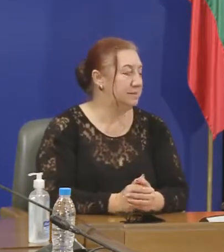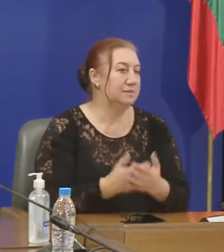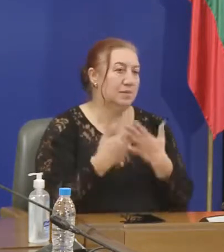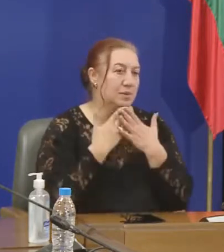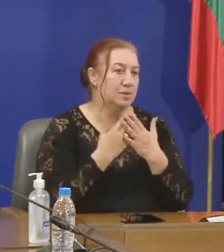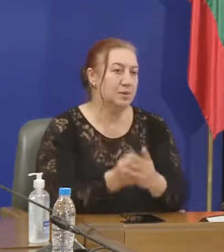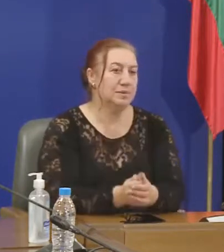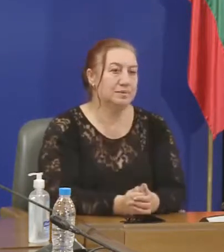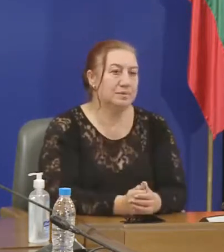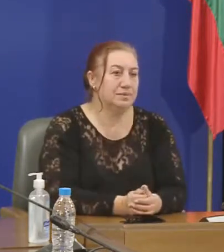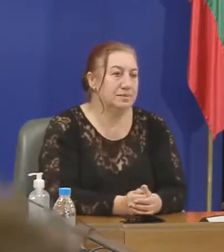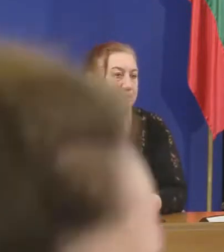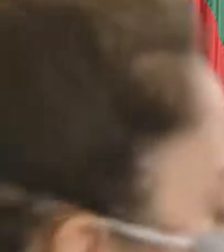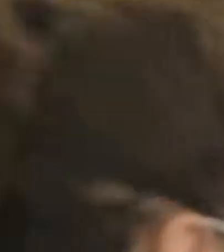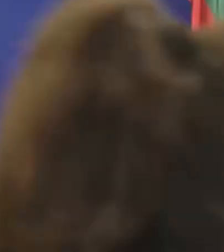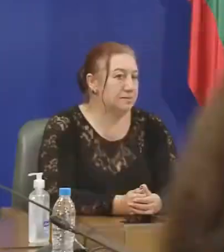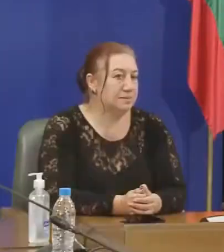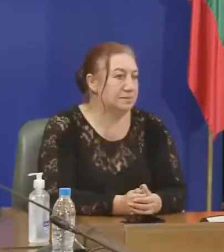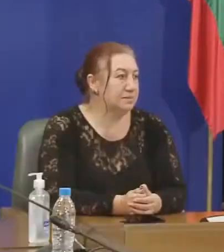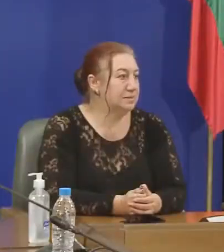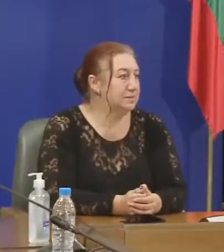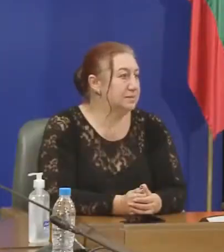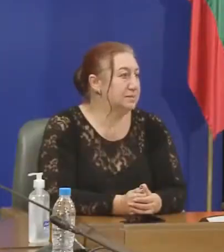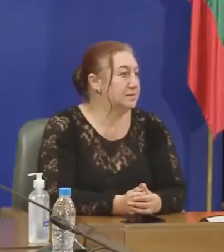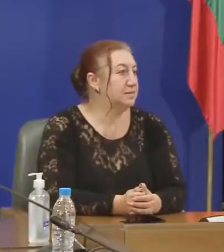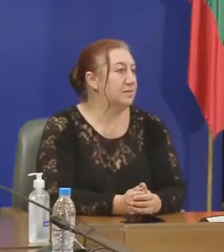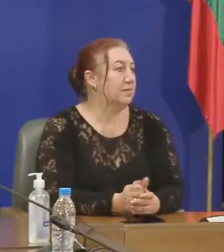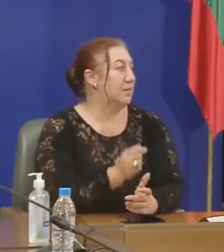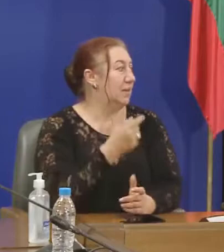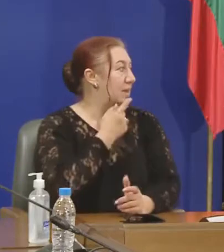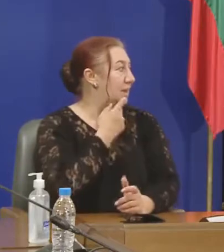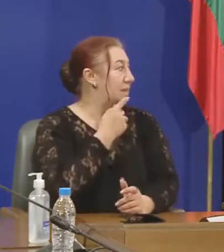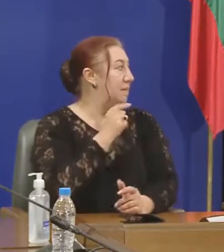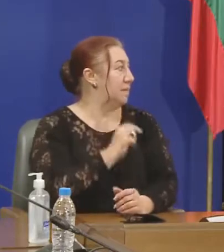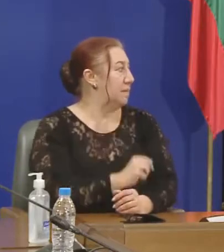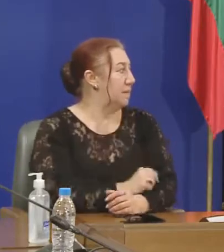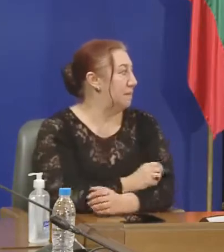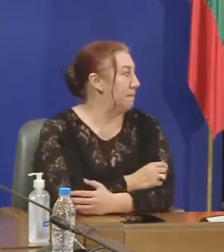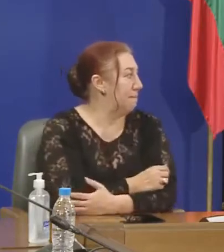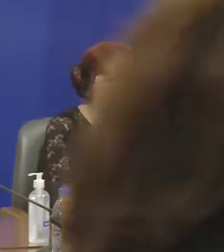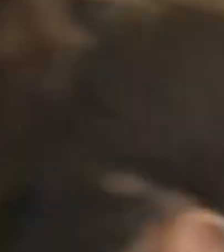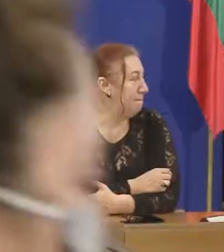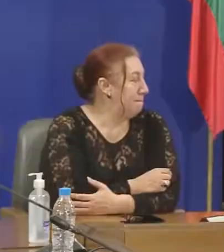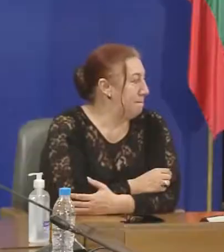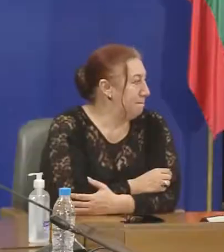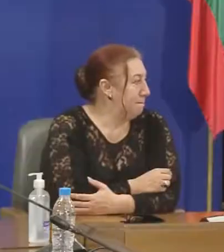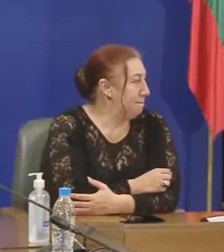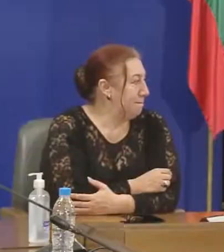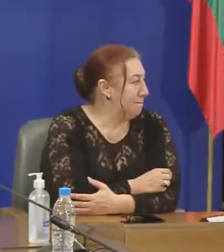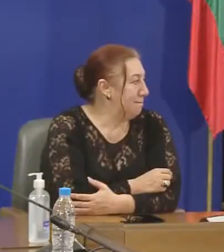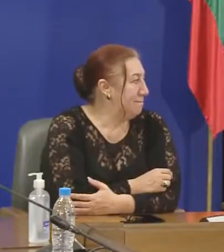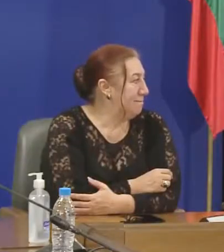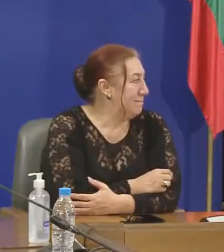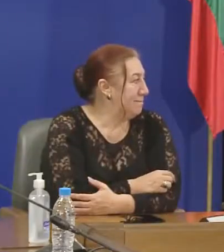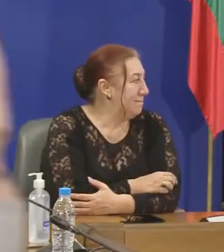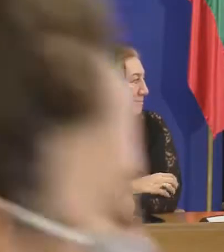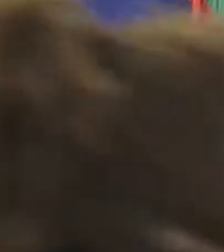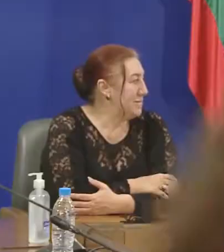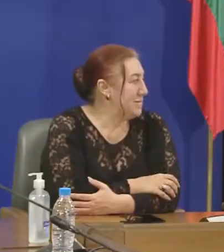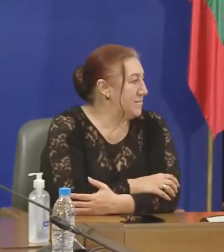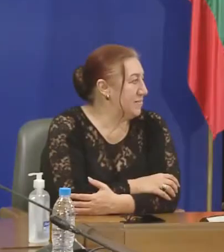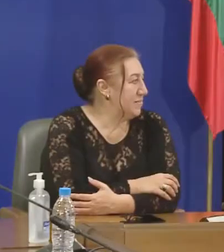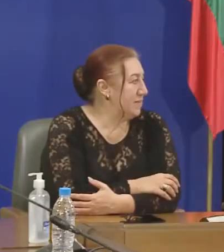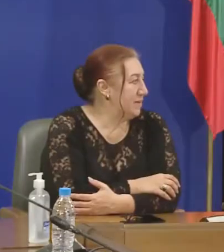Благодаря. Може ли само да добавим колко училища са поискали от първи до седми клас да преминат в дистанционна форма?